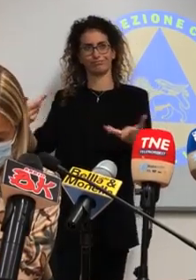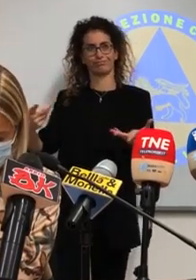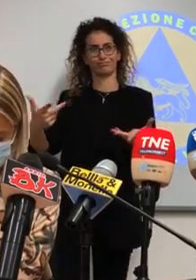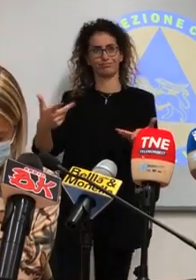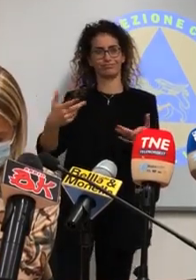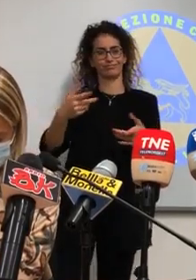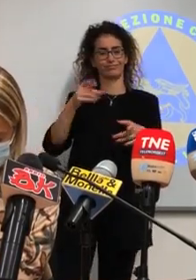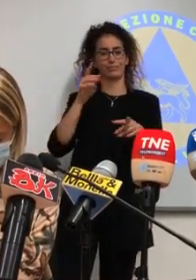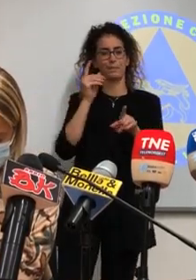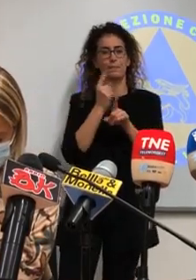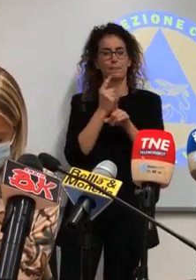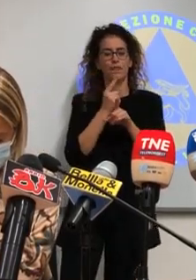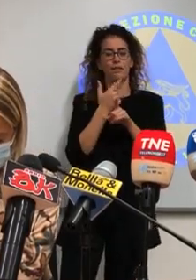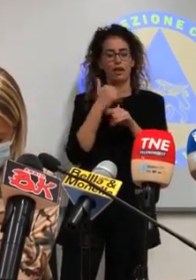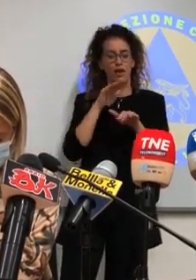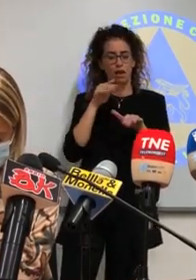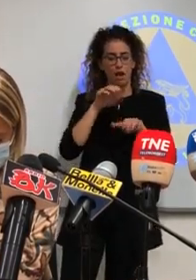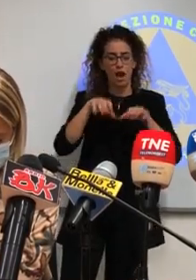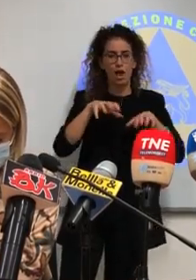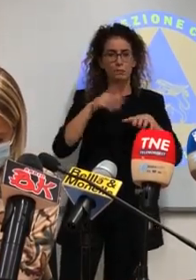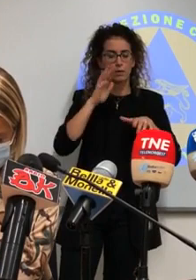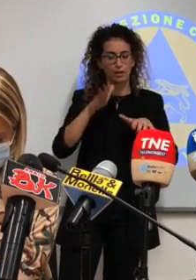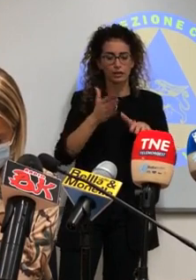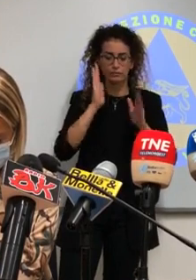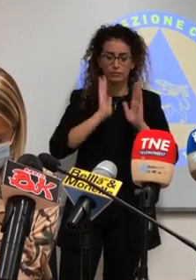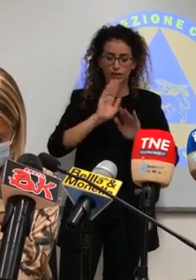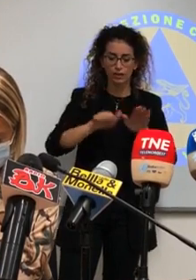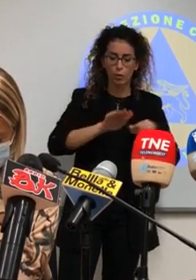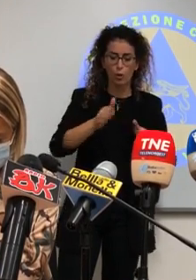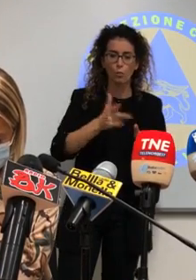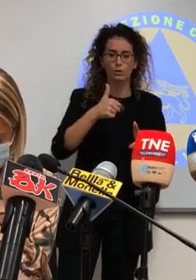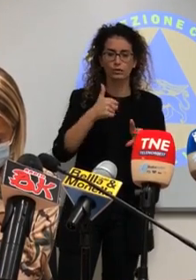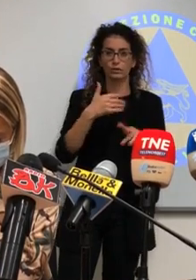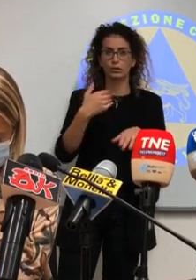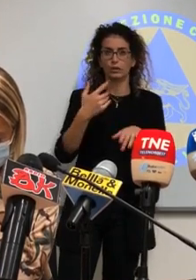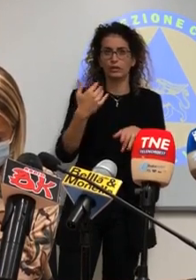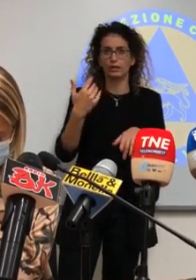cura e rispetto per l'animale, perché lui rischia di farsi male, perché lui va.